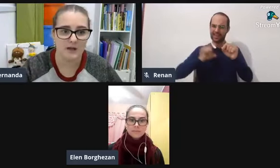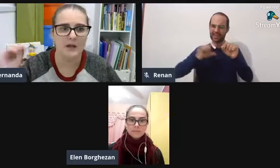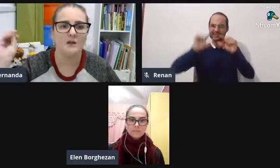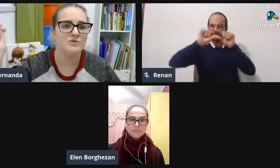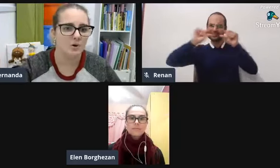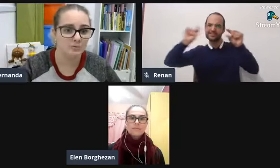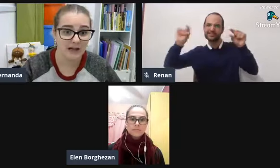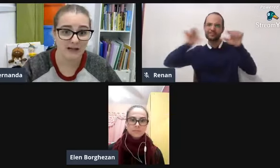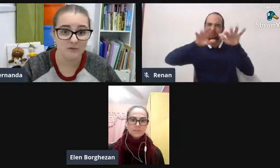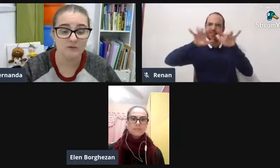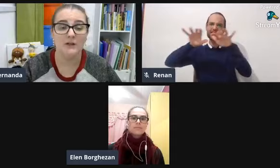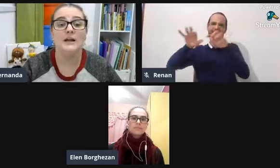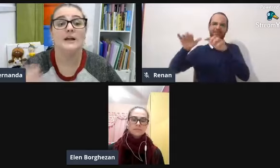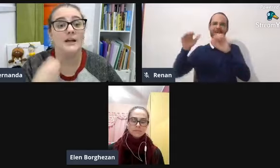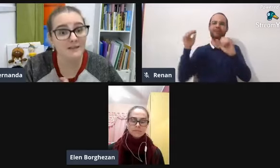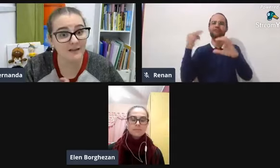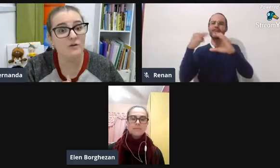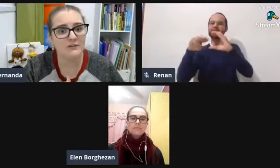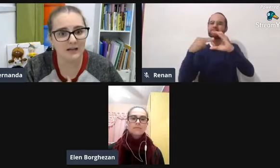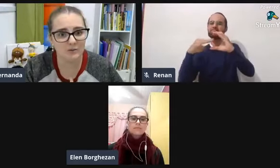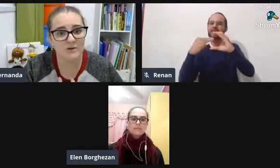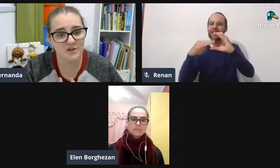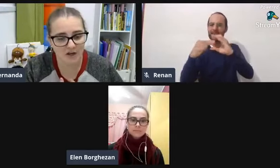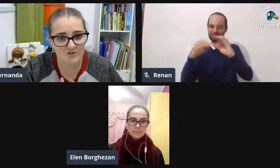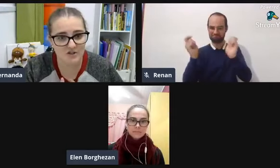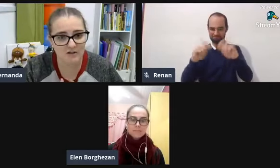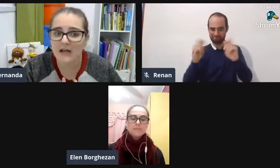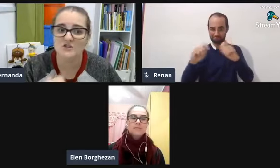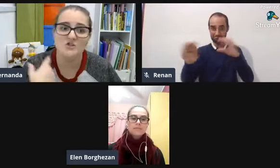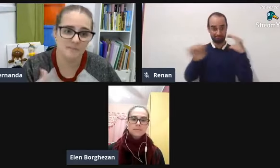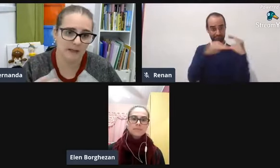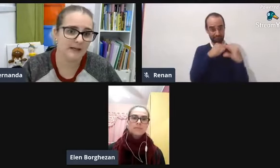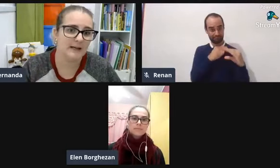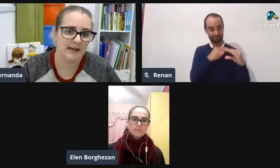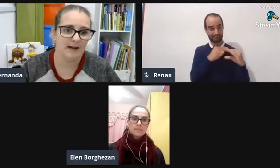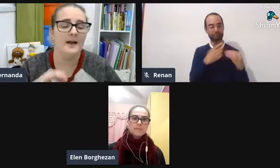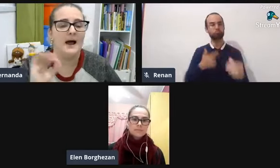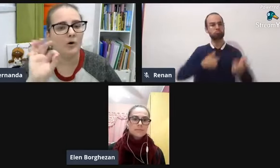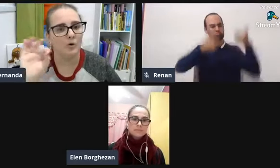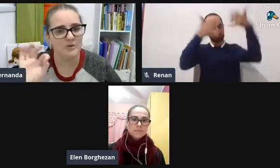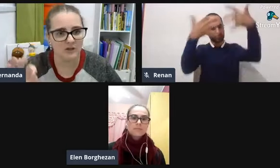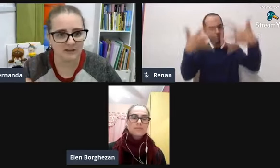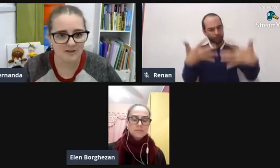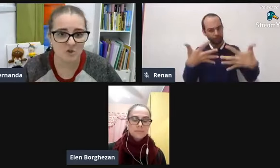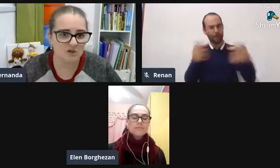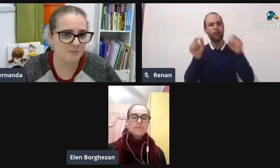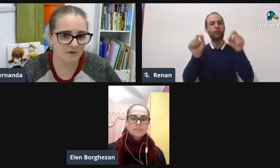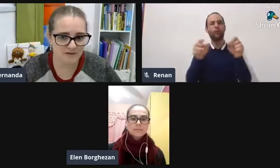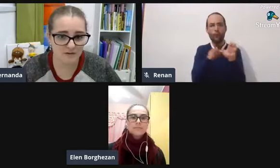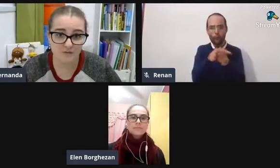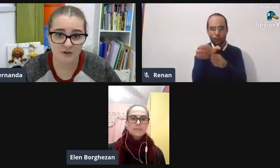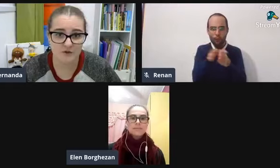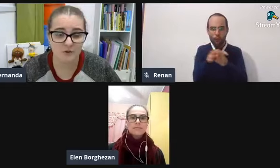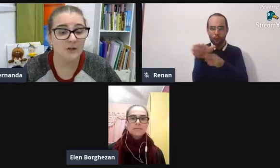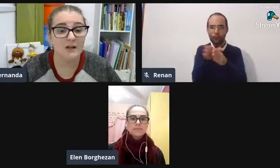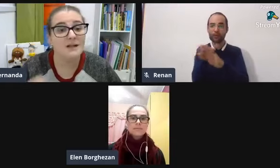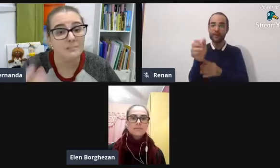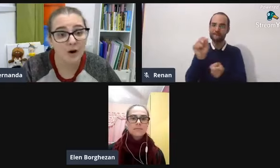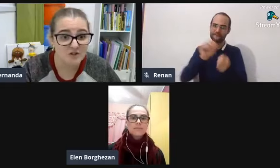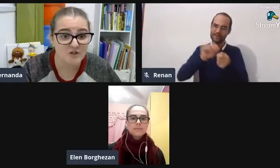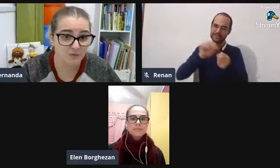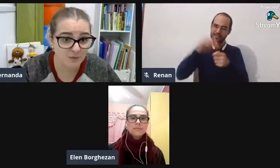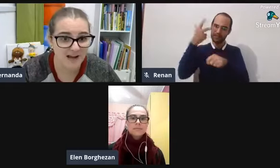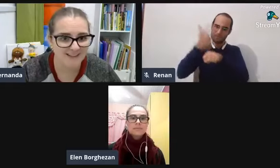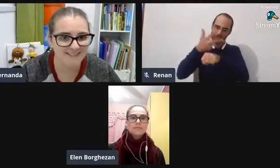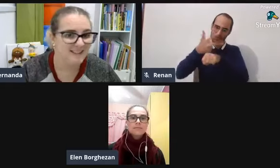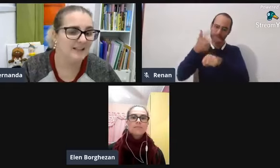do e-mail, de contato, entra em contato com a gente explica, né, algumas orientações para fazer o vídeo e